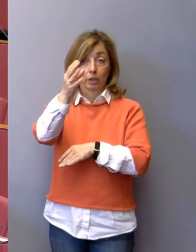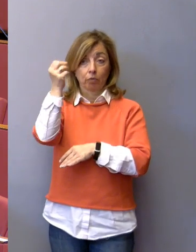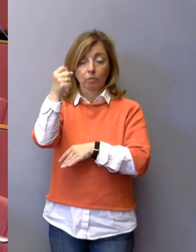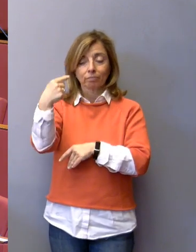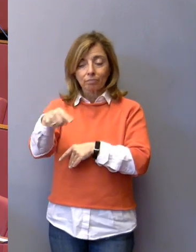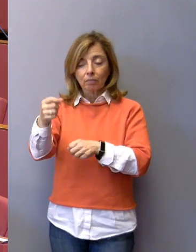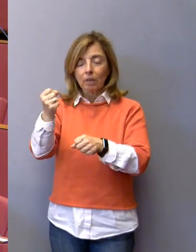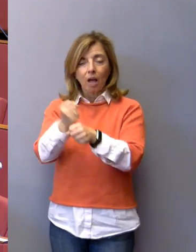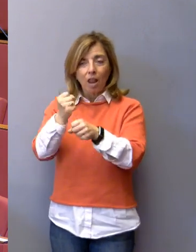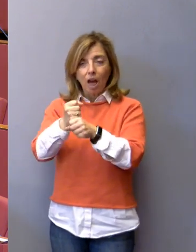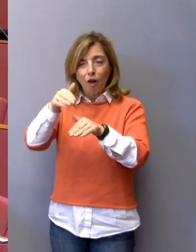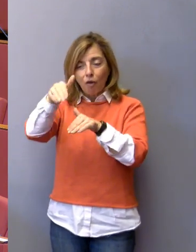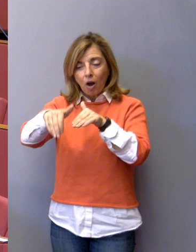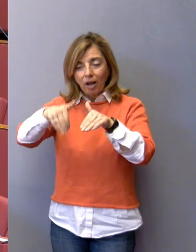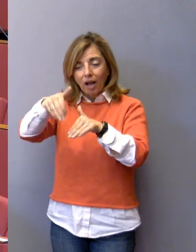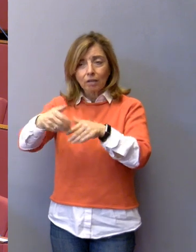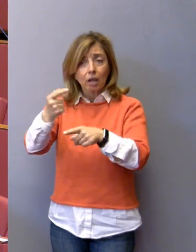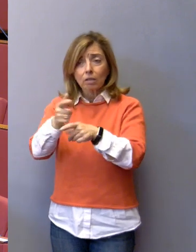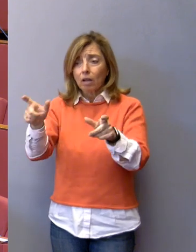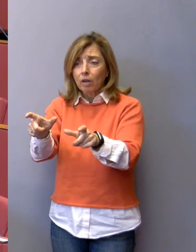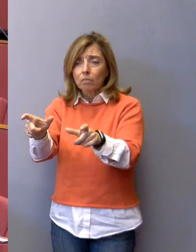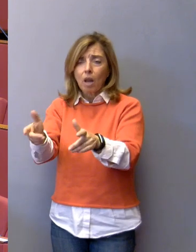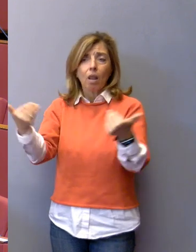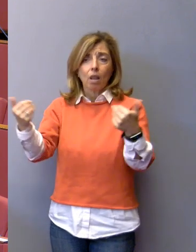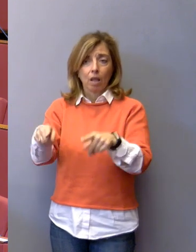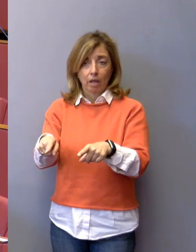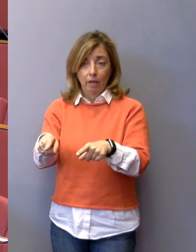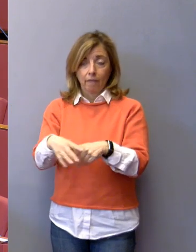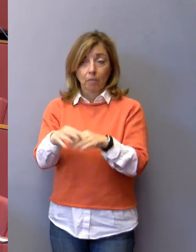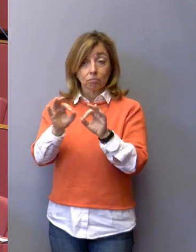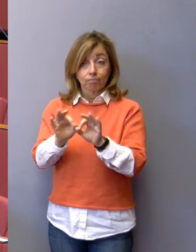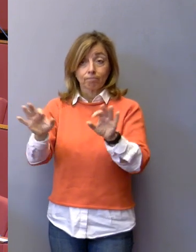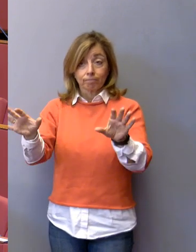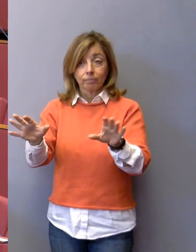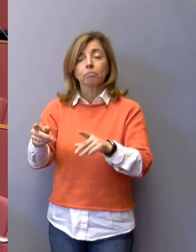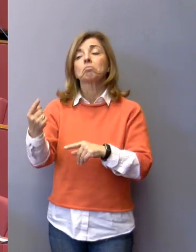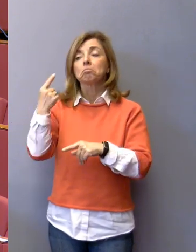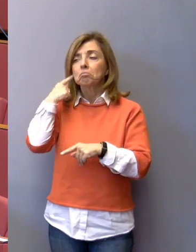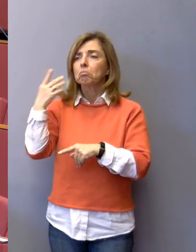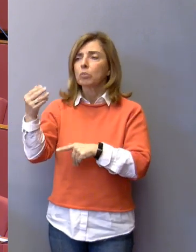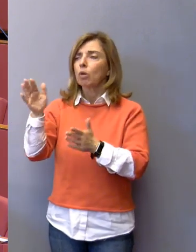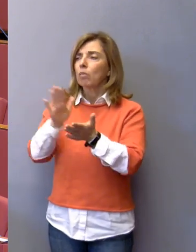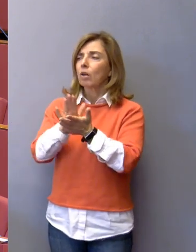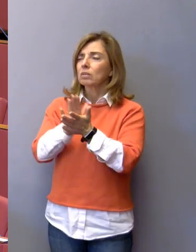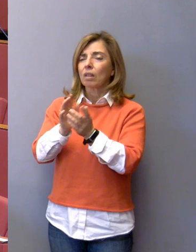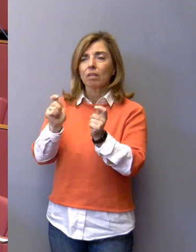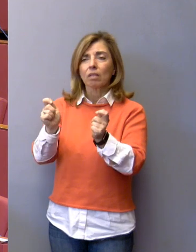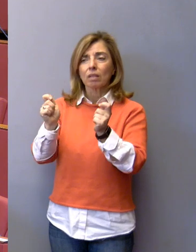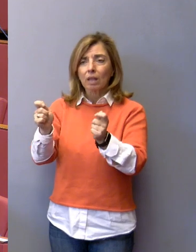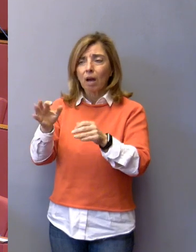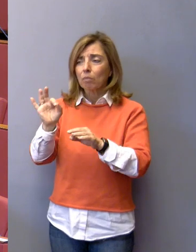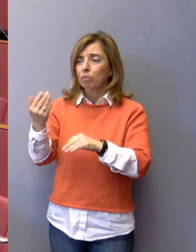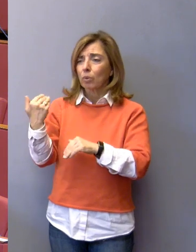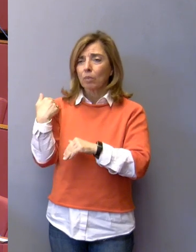quel cantiere sappiamo l'ho sentito dalle dalle notizie stampa dalla regione la settimana scorsa è intervenuto l'assessore